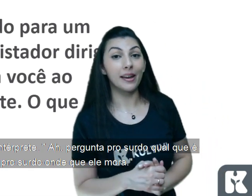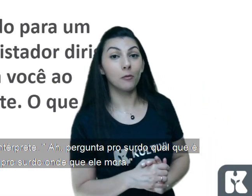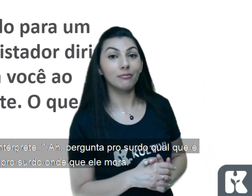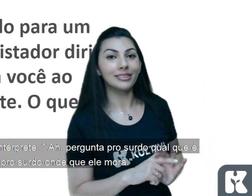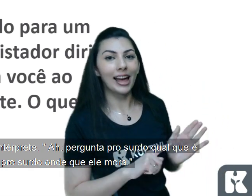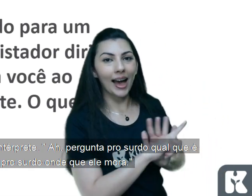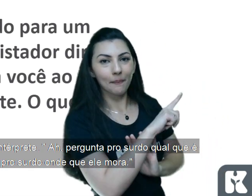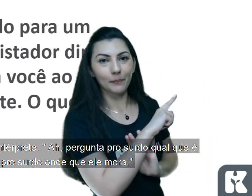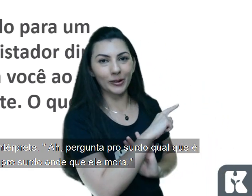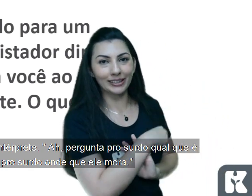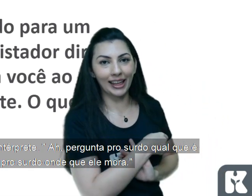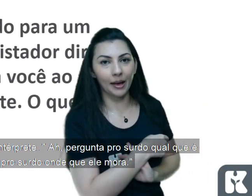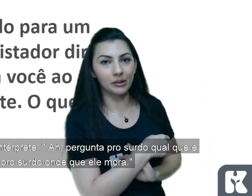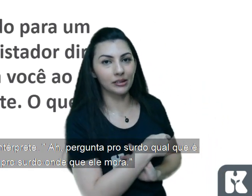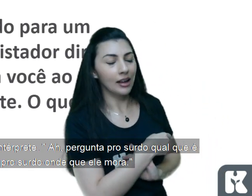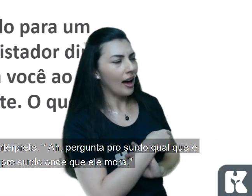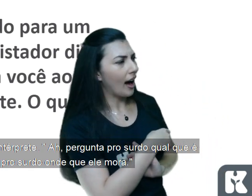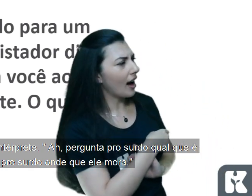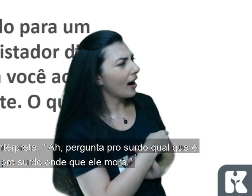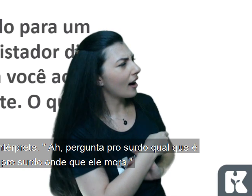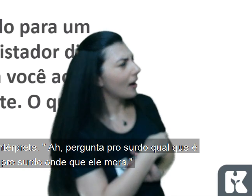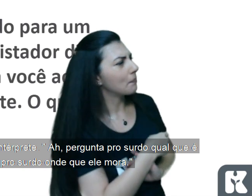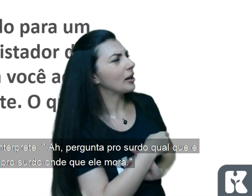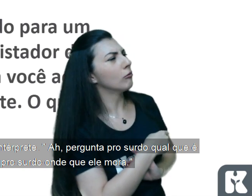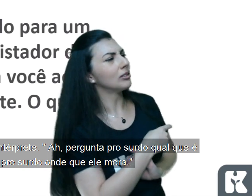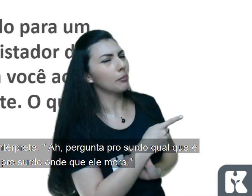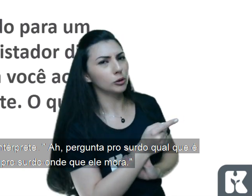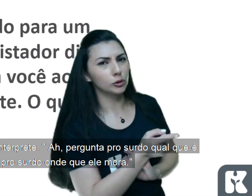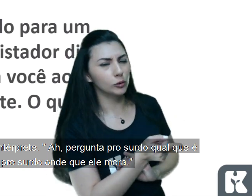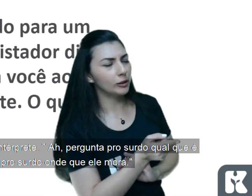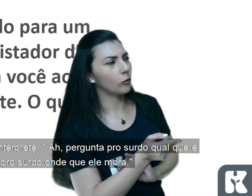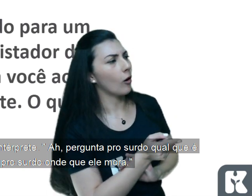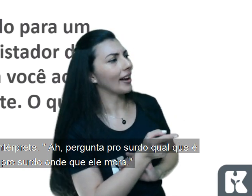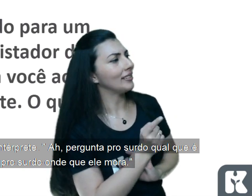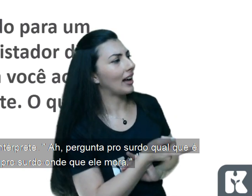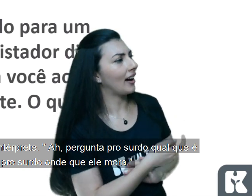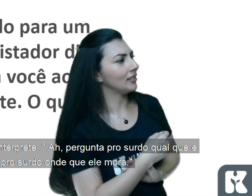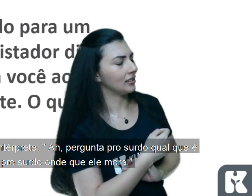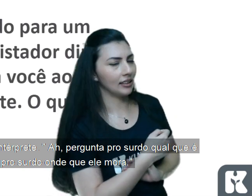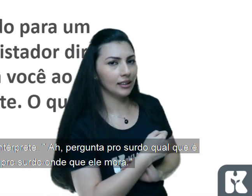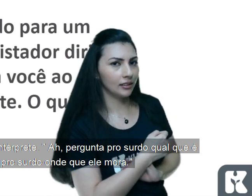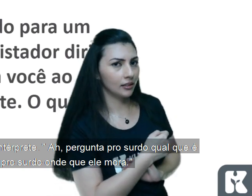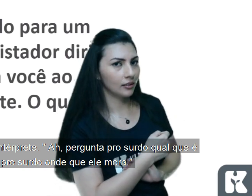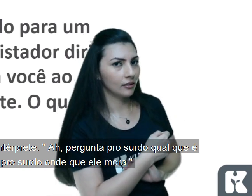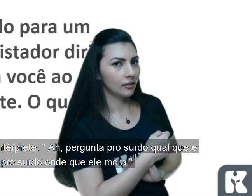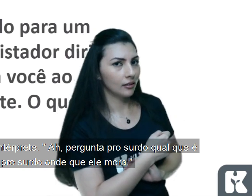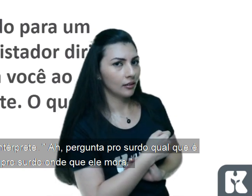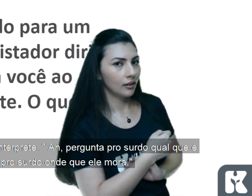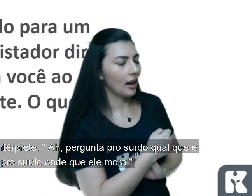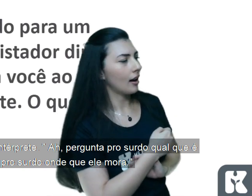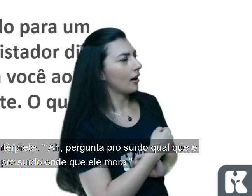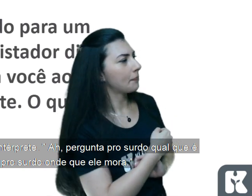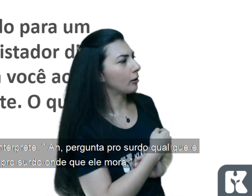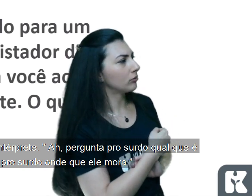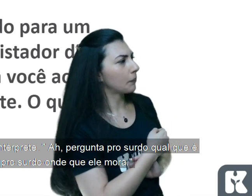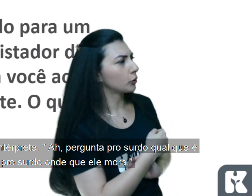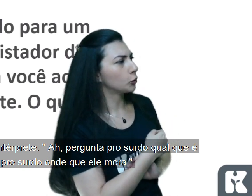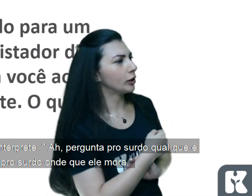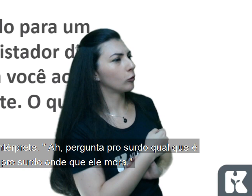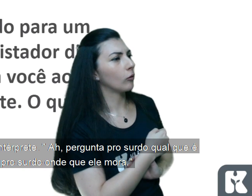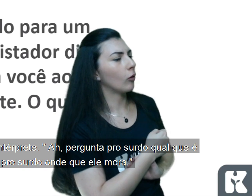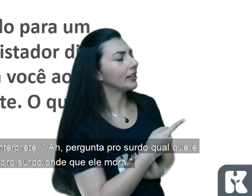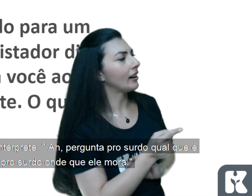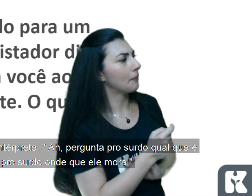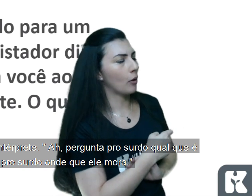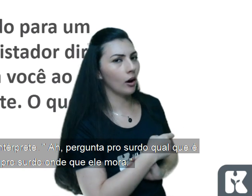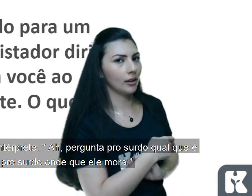começa a perguntar para o intérprete. Pergunta para o surdo qual que é a idade dele. Pergunta para o